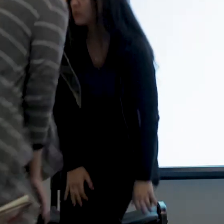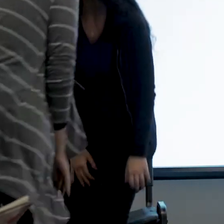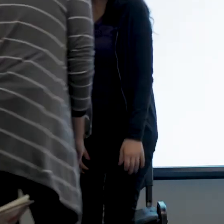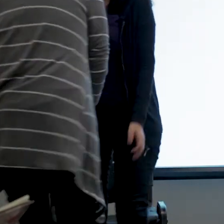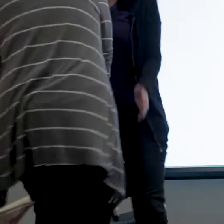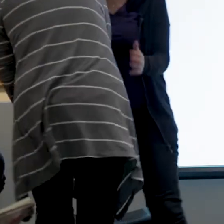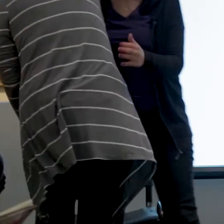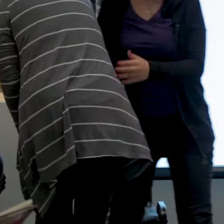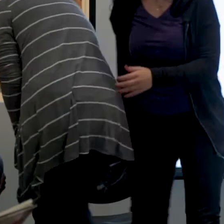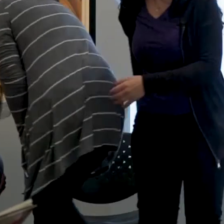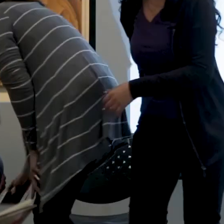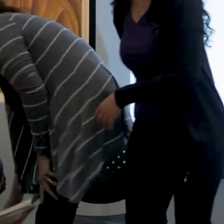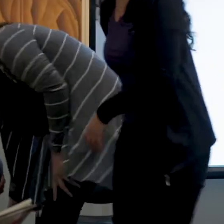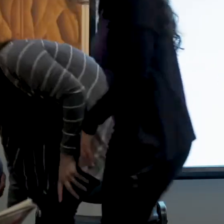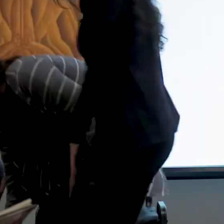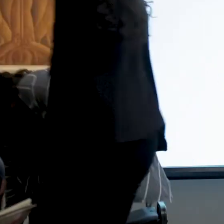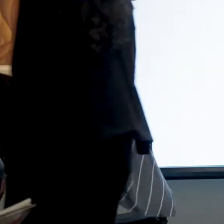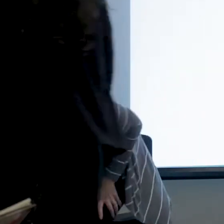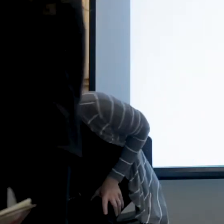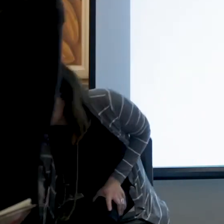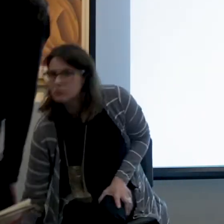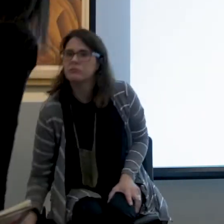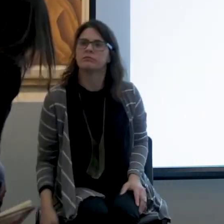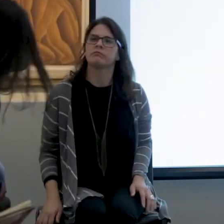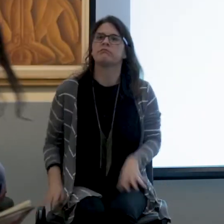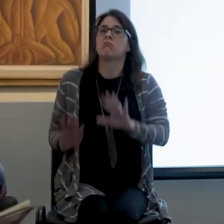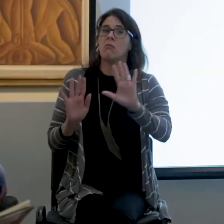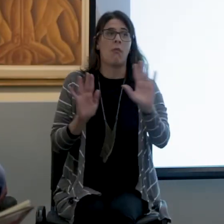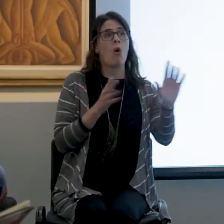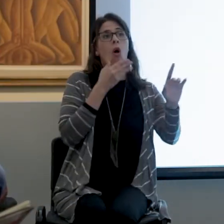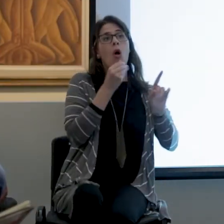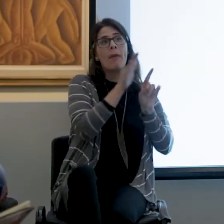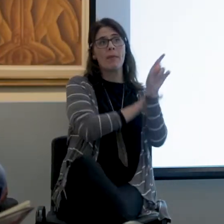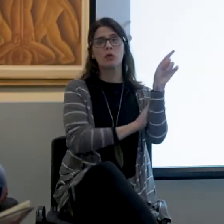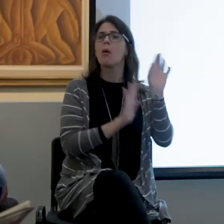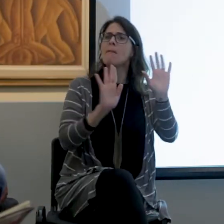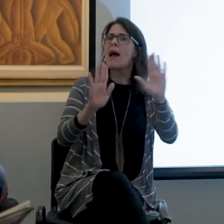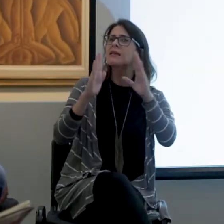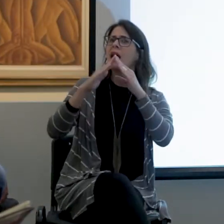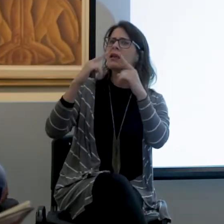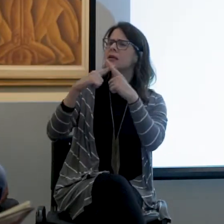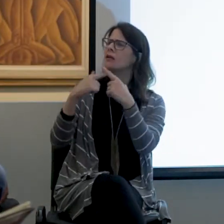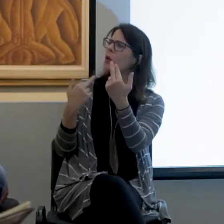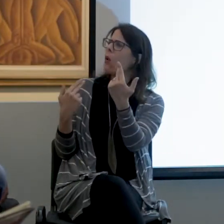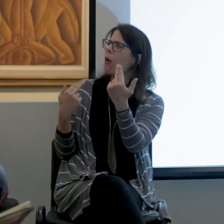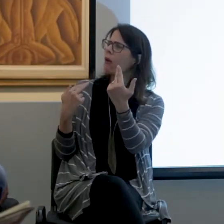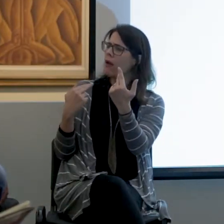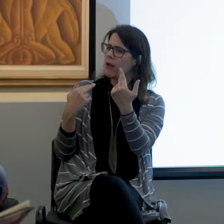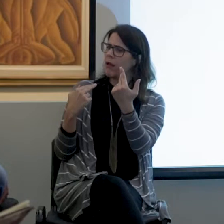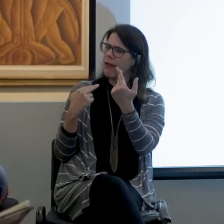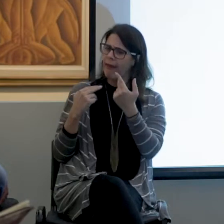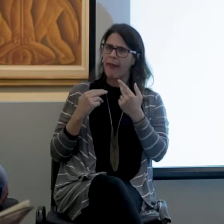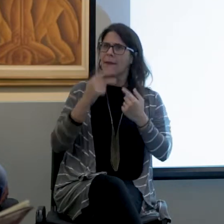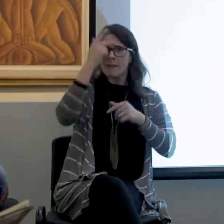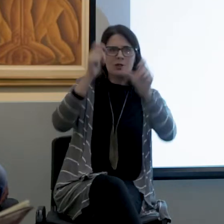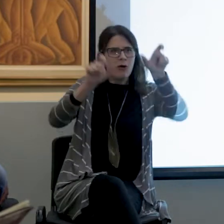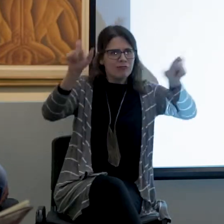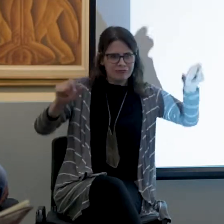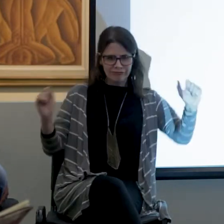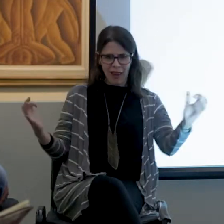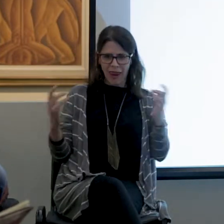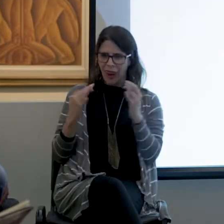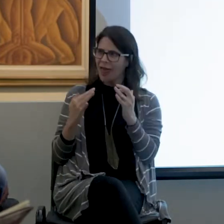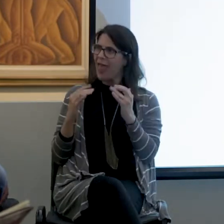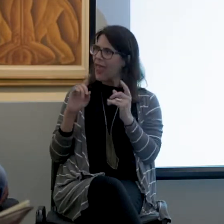Isso, é a mesma coisa, é uma reunião que você faz dentro da sua casa. Isso é na cabeça do liberal, né? Porque isso pressupõe que